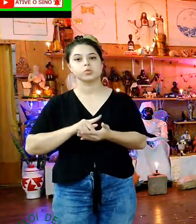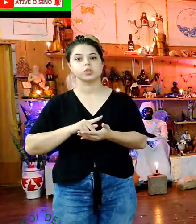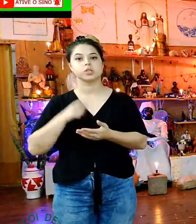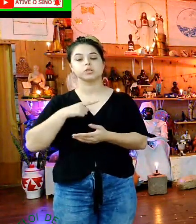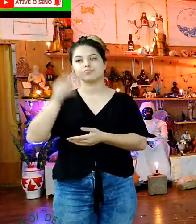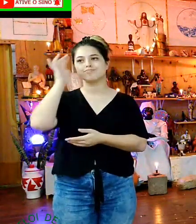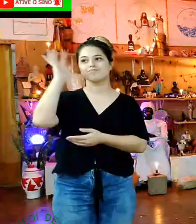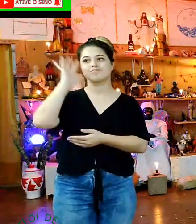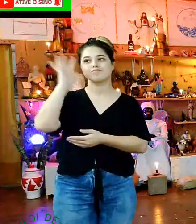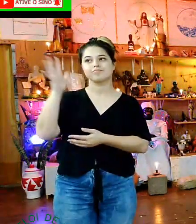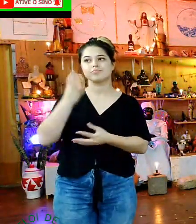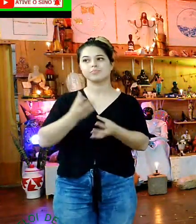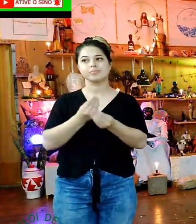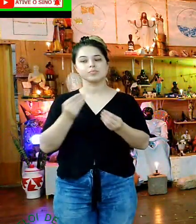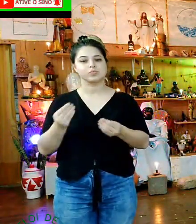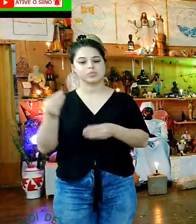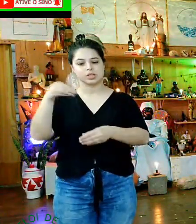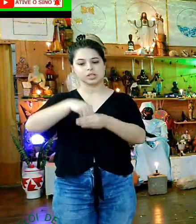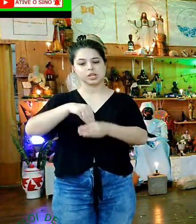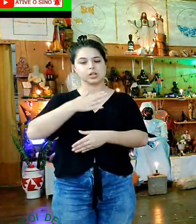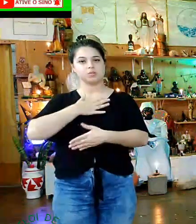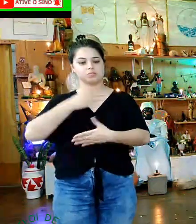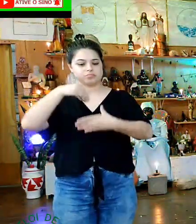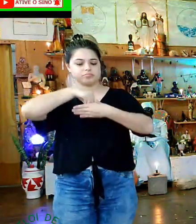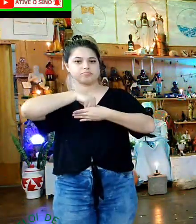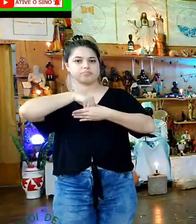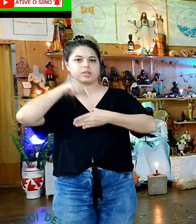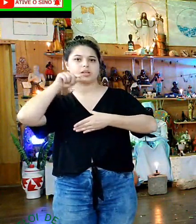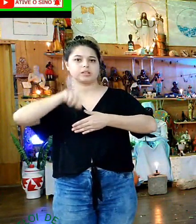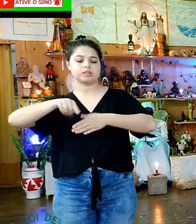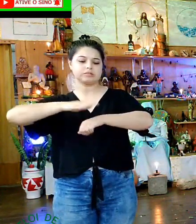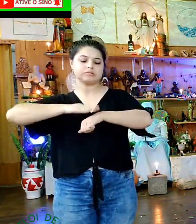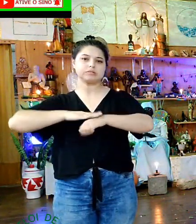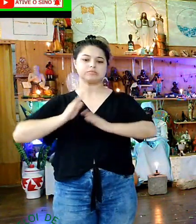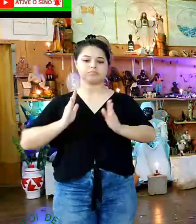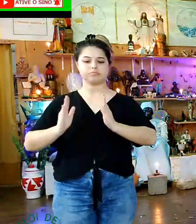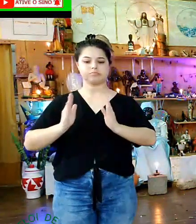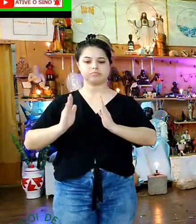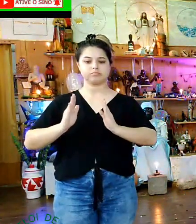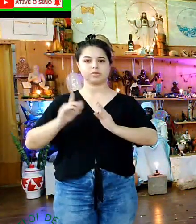muito, refleti muito dentro de mim naquele